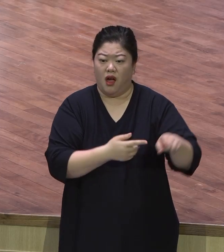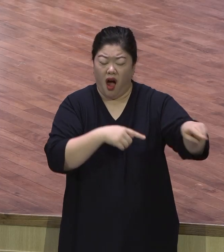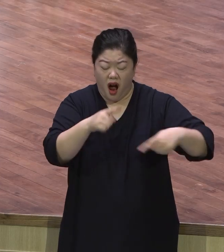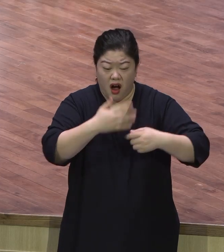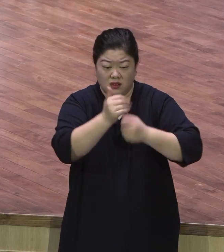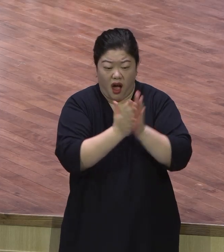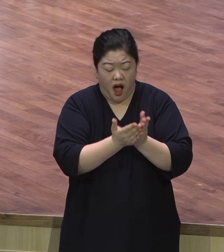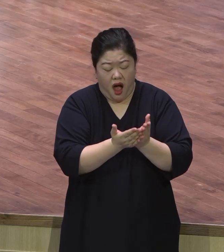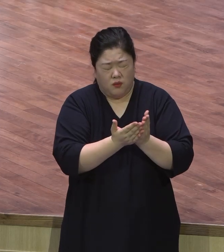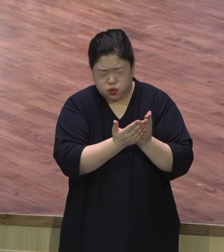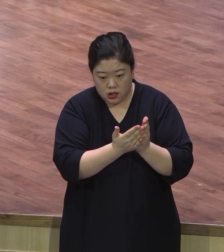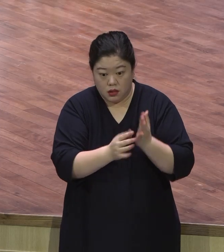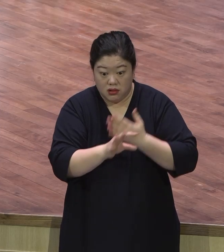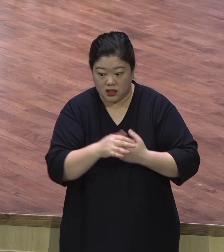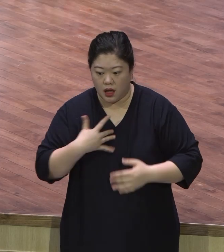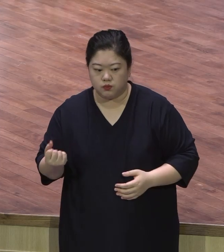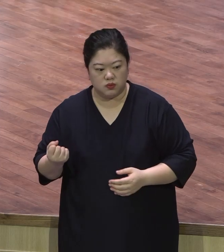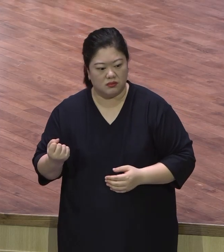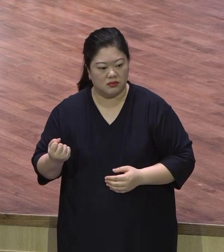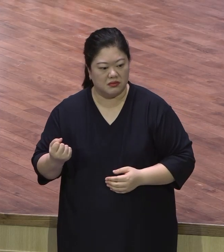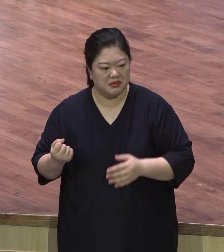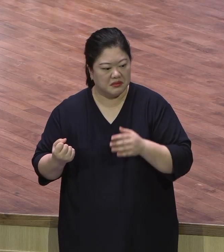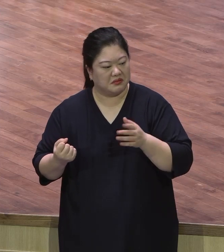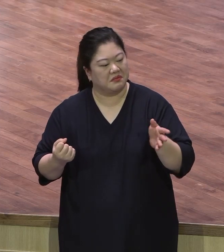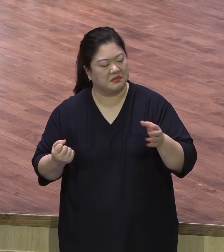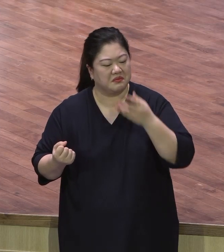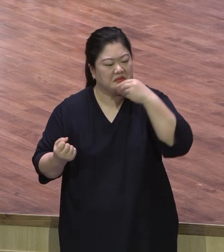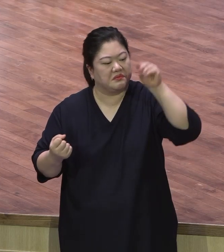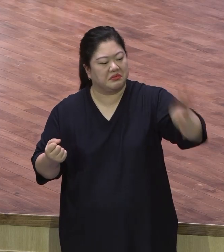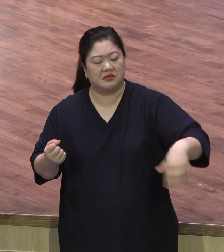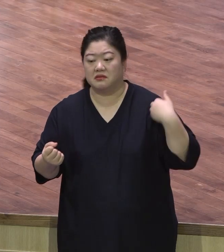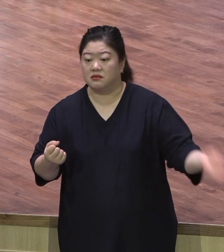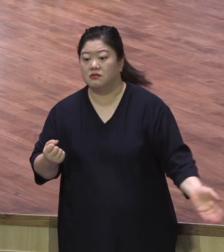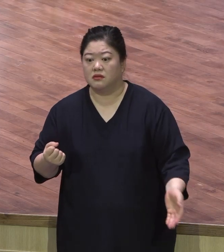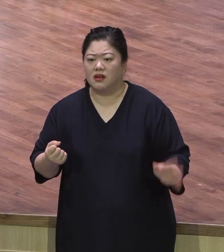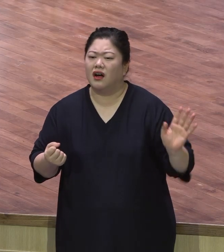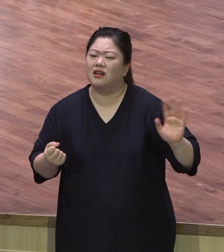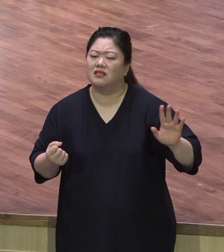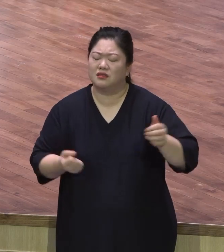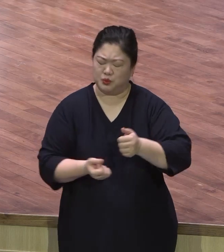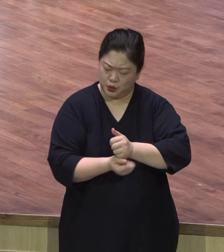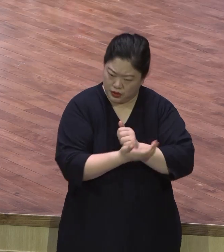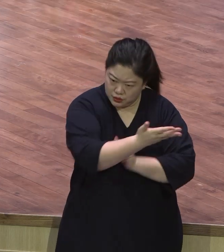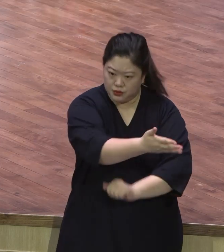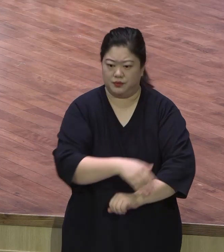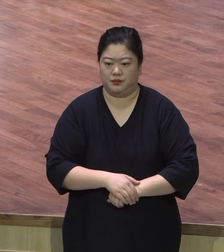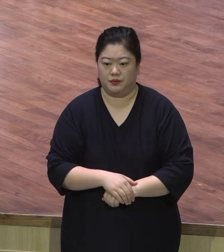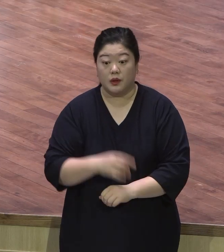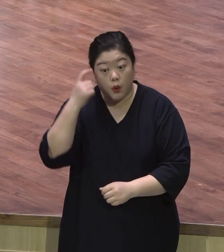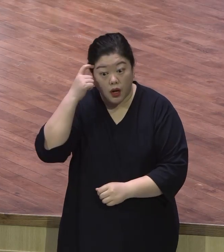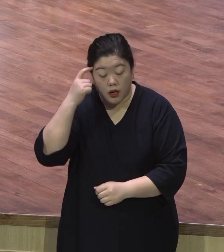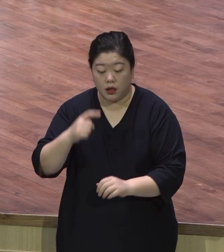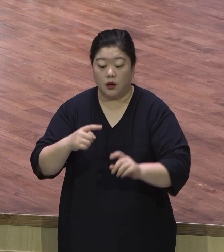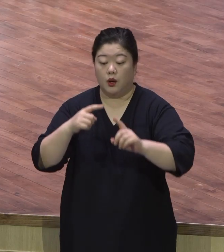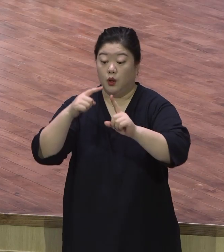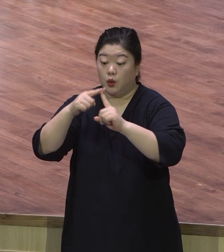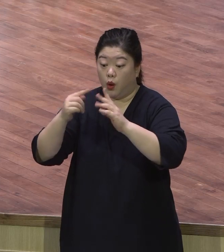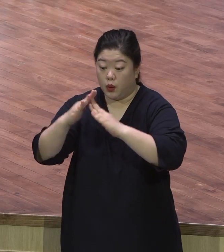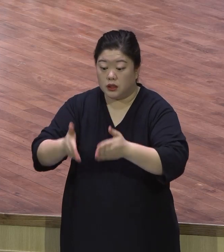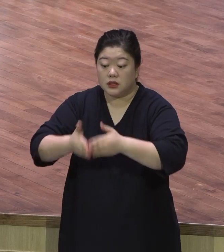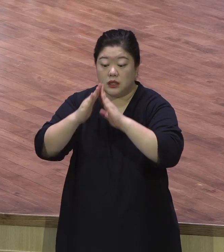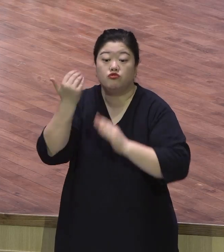교회라고 하는 이 공동체는 하나님이 직접 만드셨어요. 교회에 함께 사역을 하게 하신 이유가